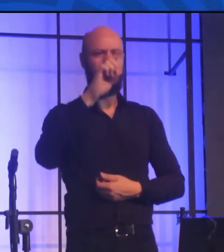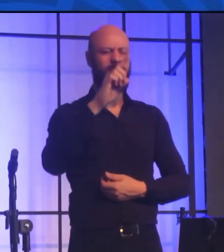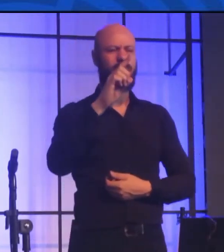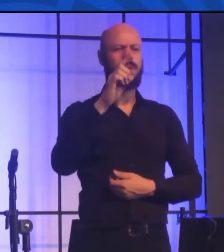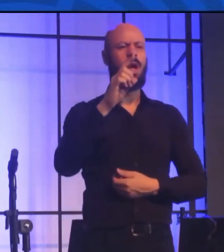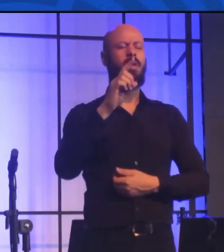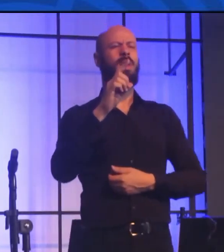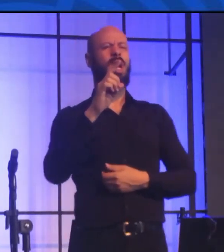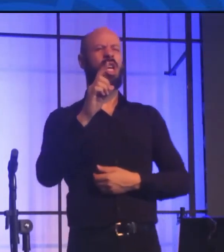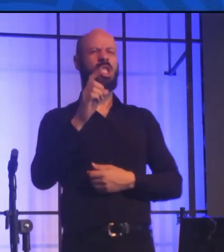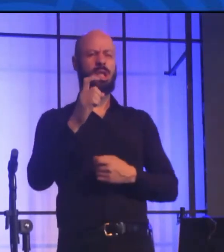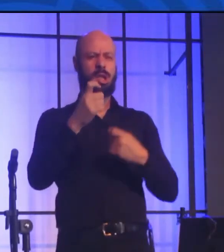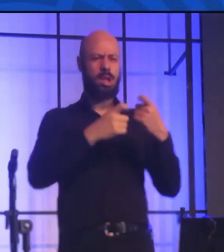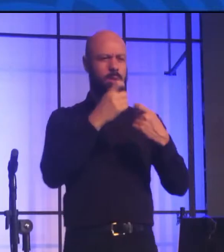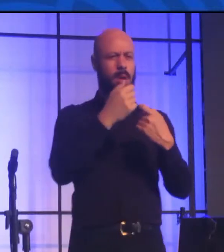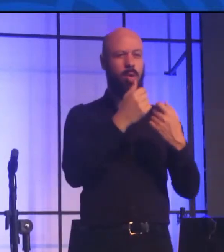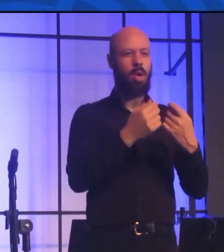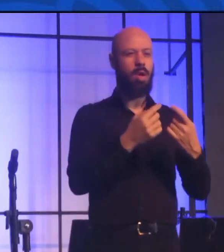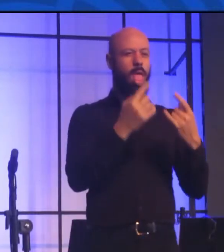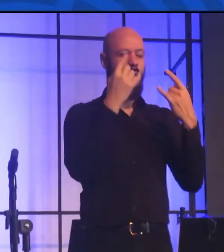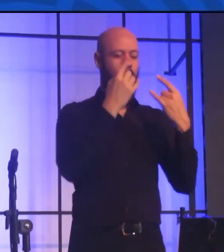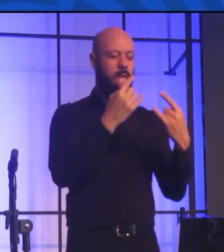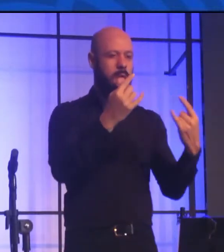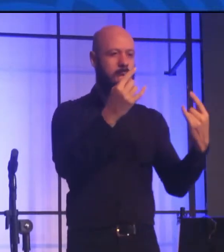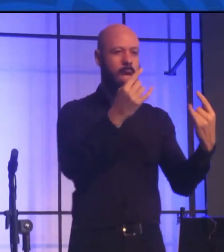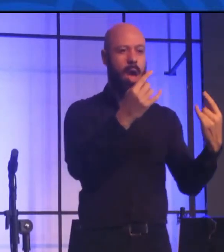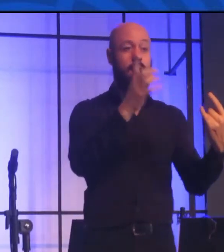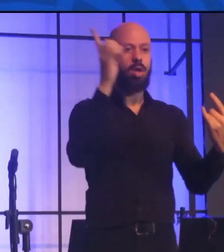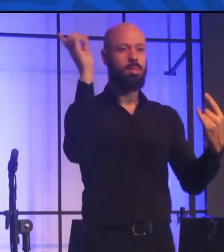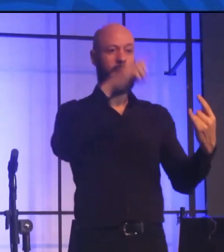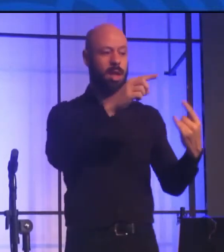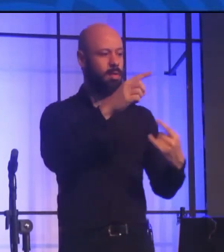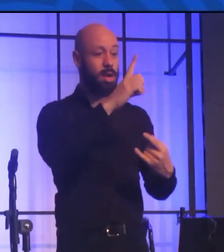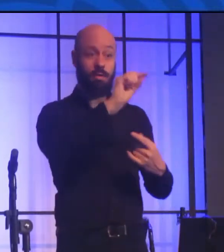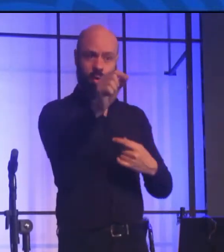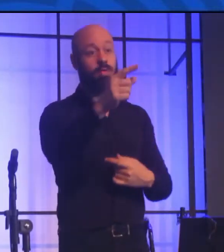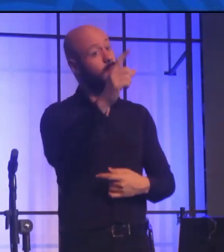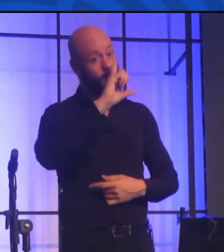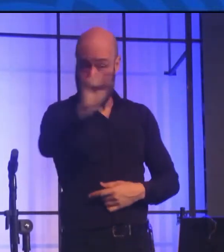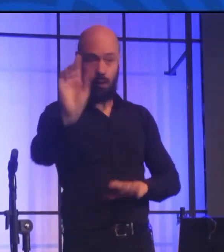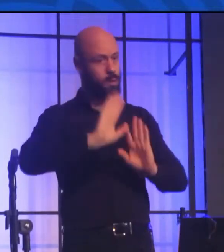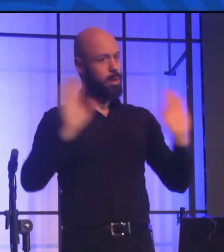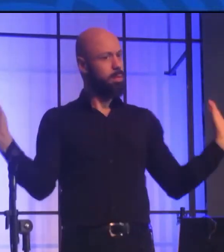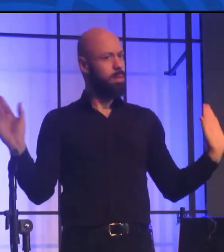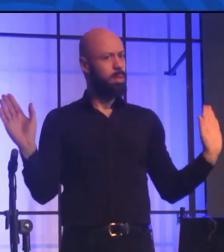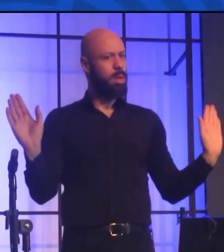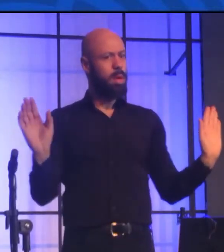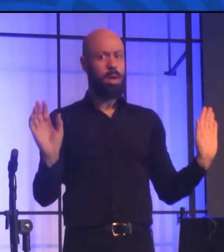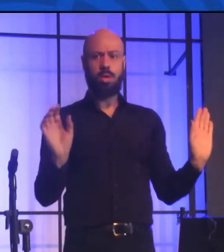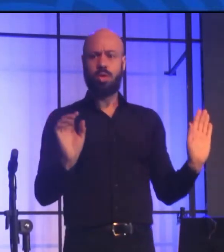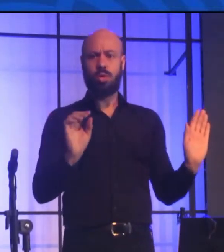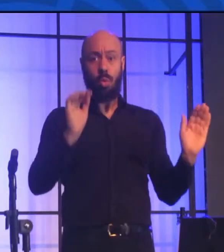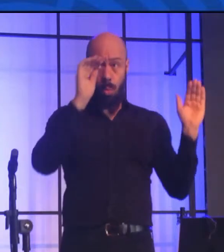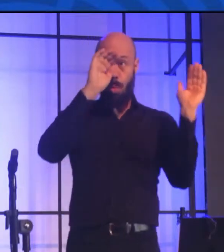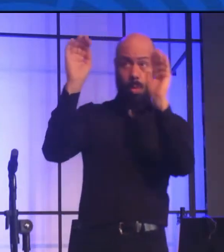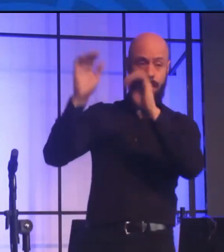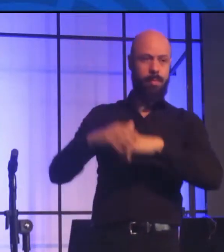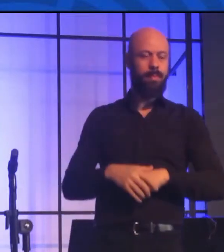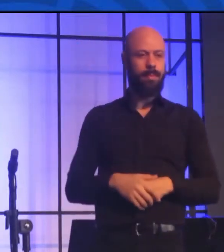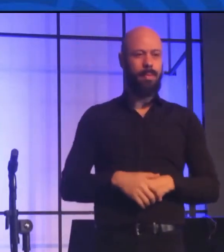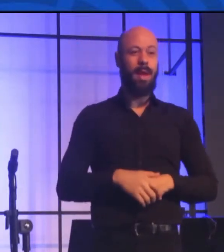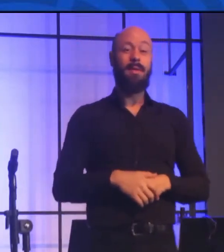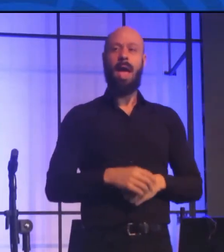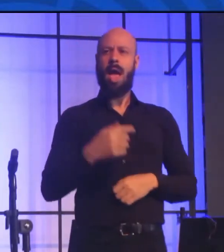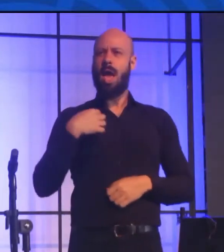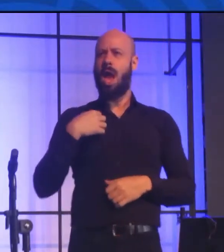imoralidade sexual, isso é uma coisa clara. Então não precisa orar para saber qual é a vontade de Deus, se você deve ter um caso ou não deve ter um